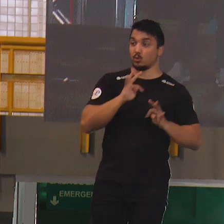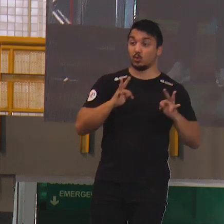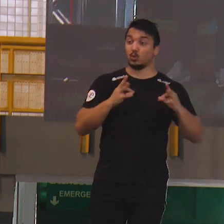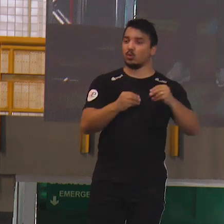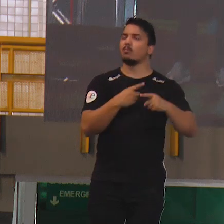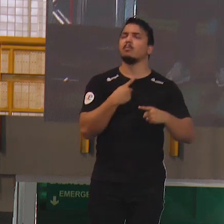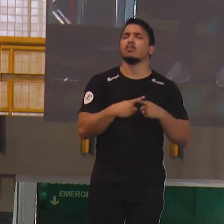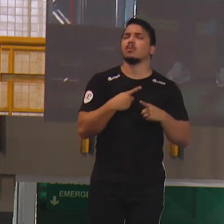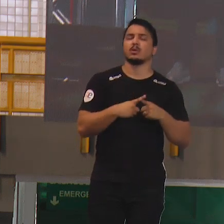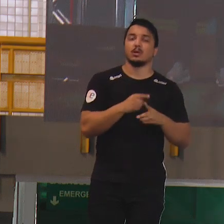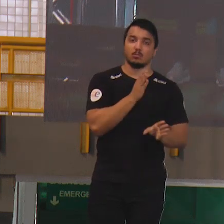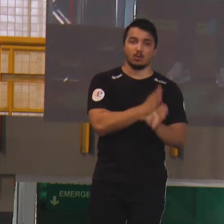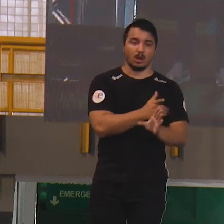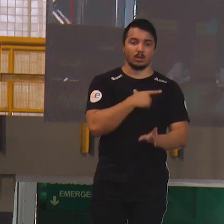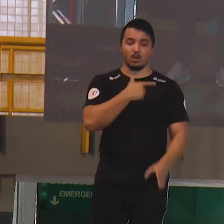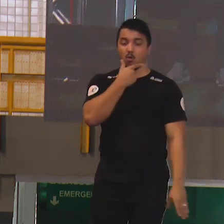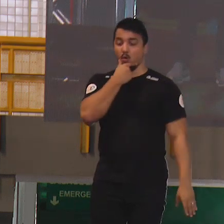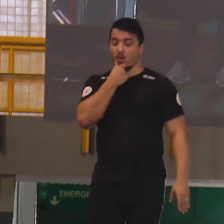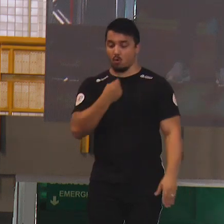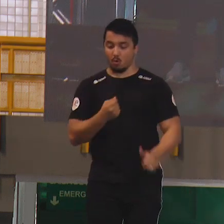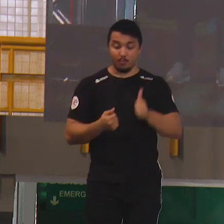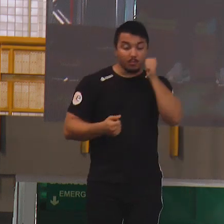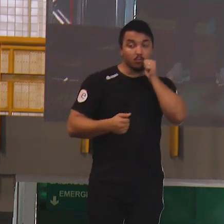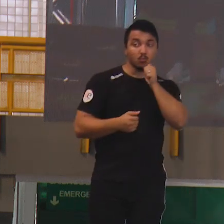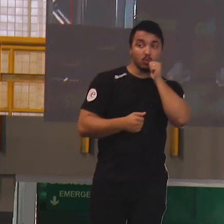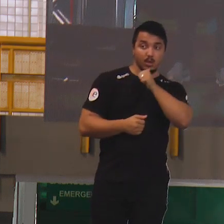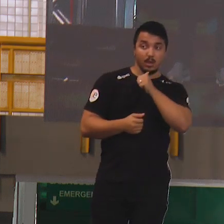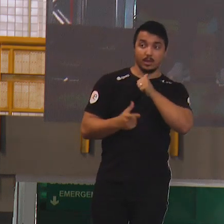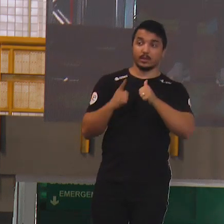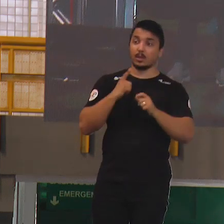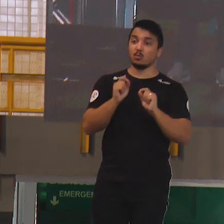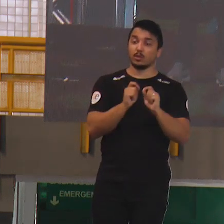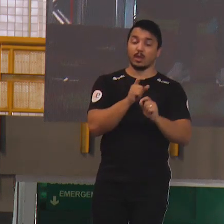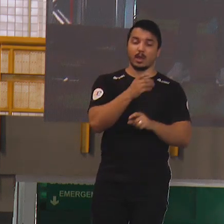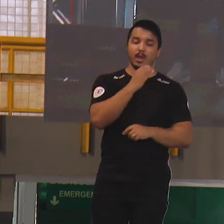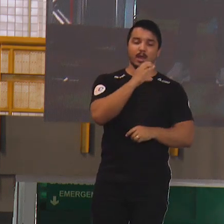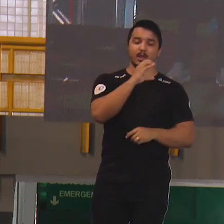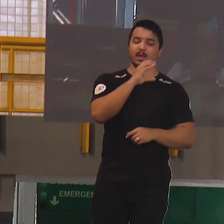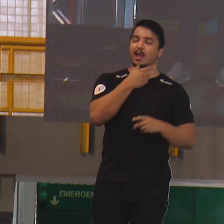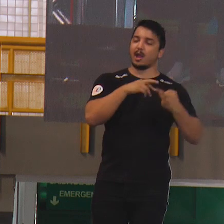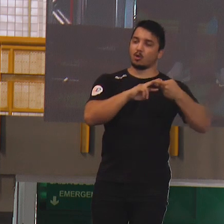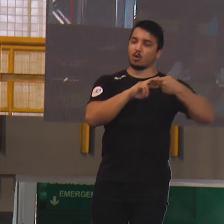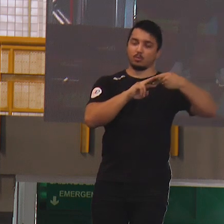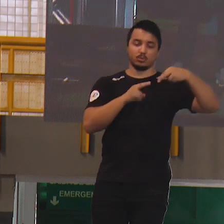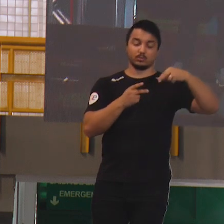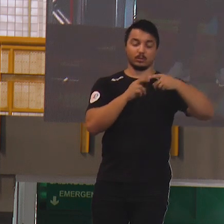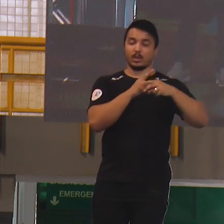quê? Porque tanto homens como mulheres têm cromossomo X.